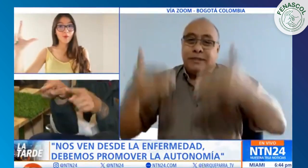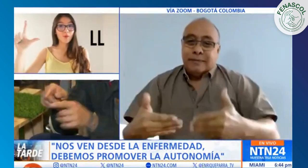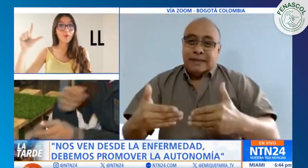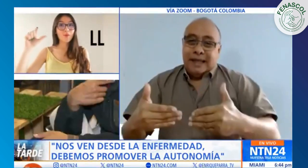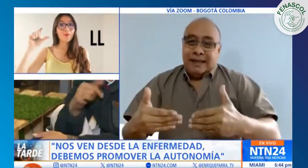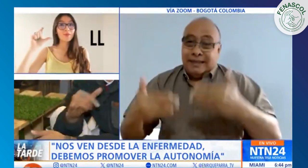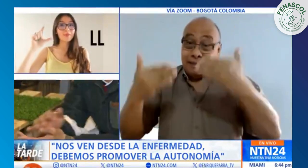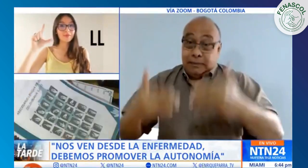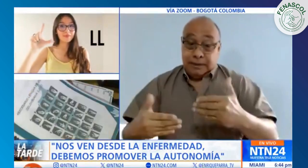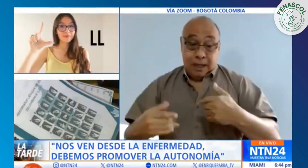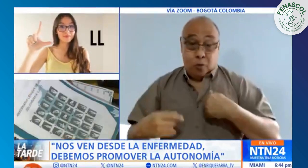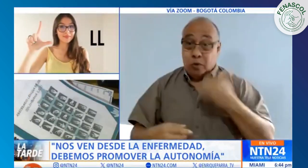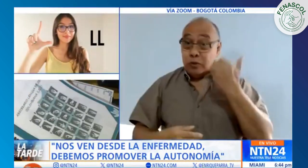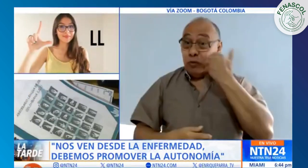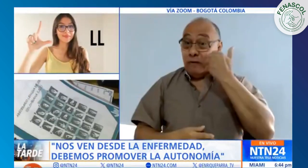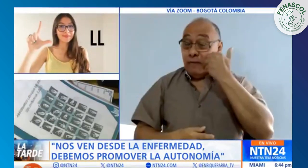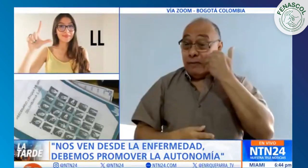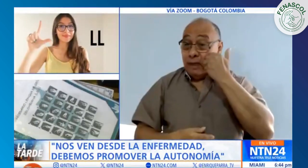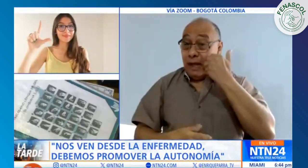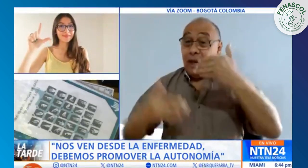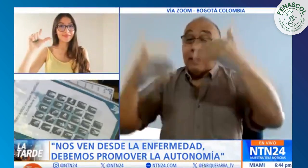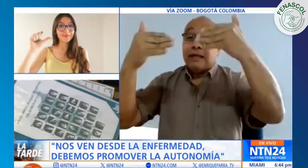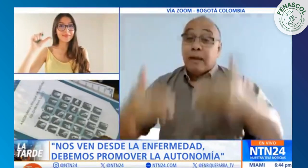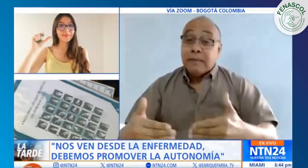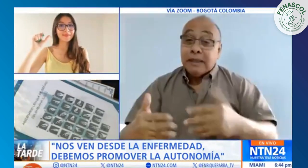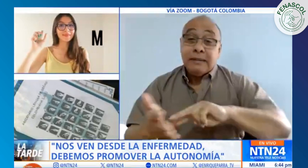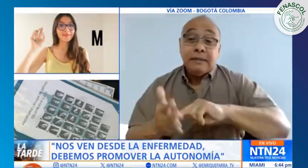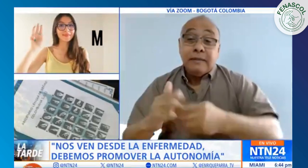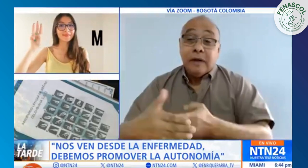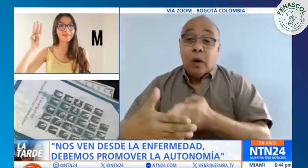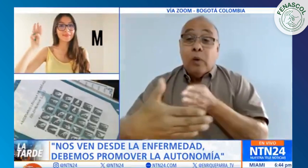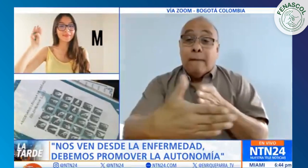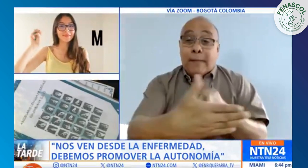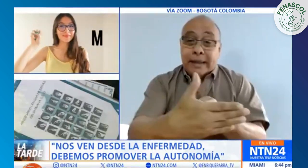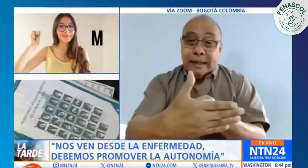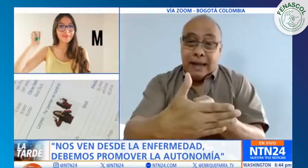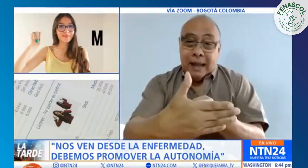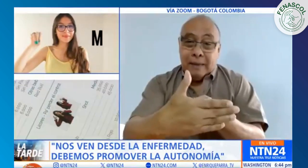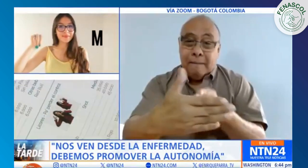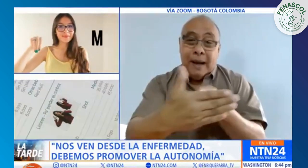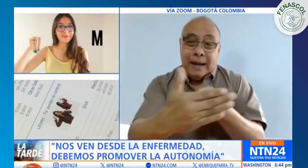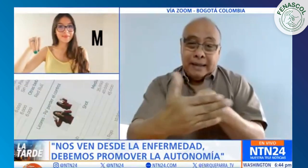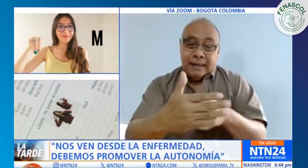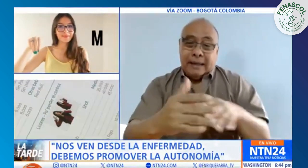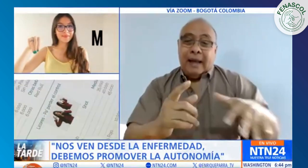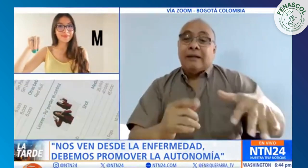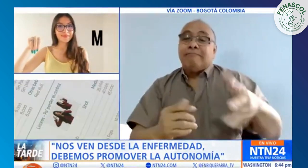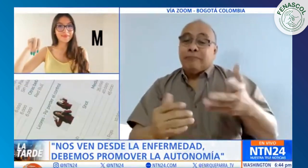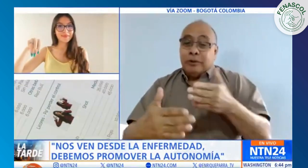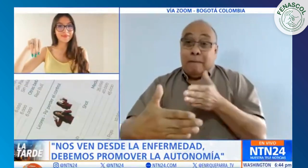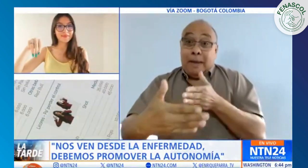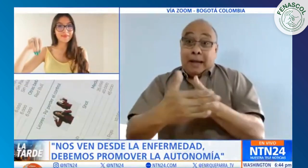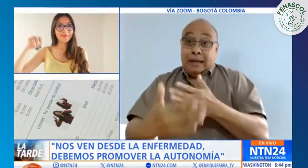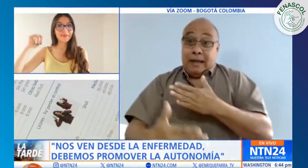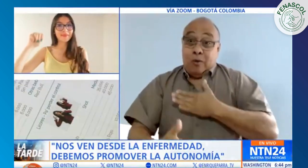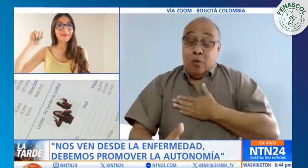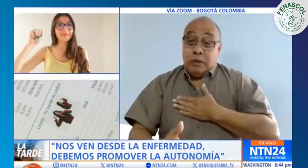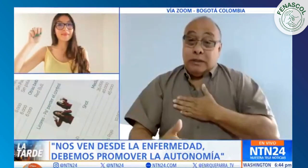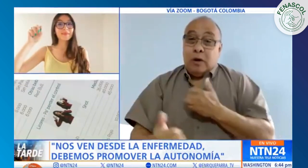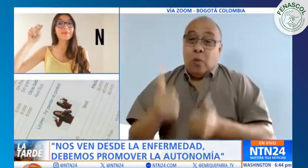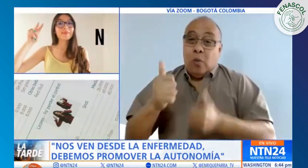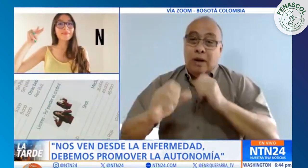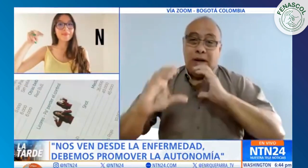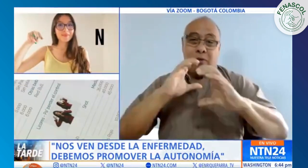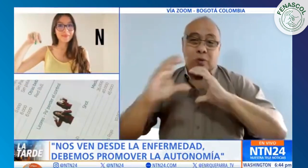que nuestra discapacidad es como invisible, ¿sí? Tú no te das cuenta a primera vista que soy una persona sorda. Y